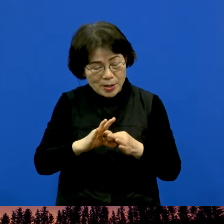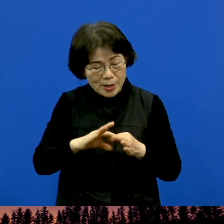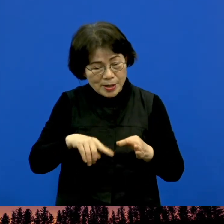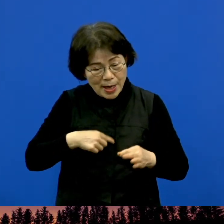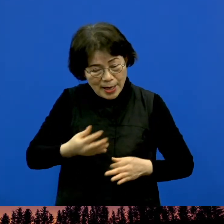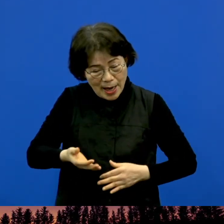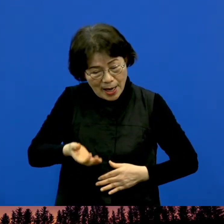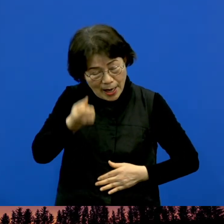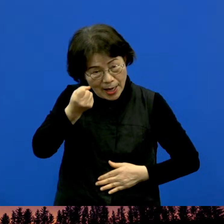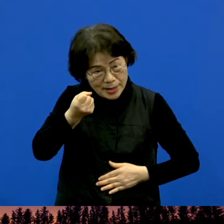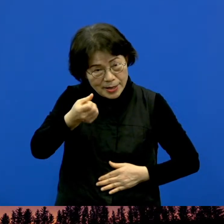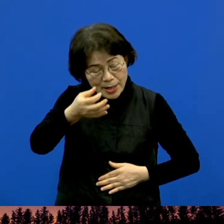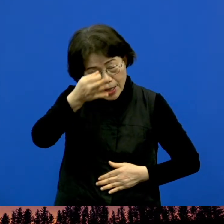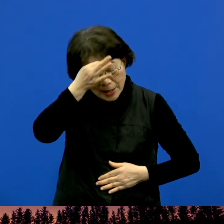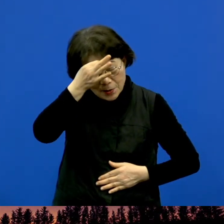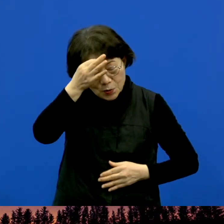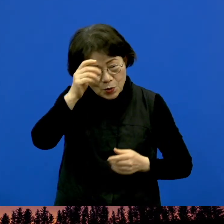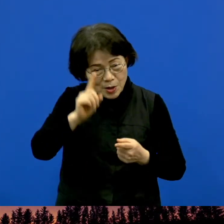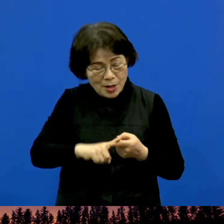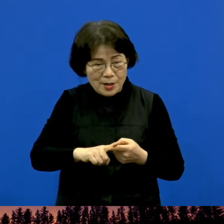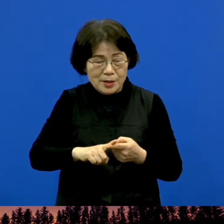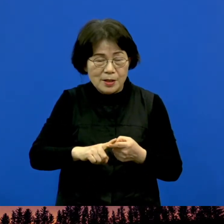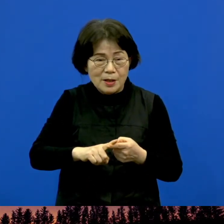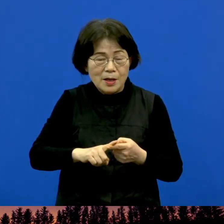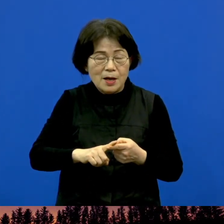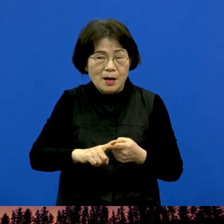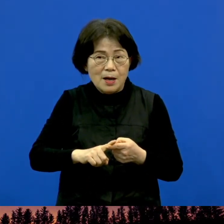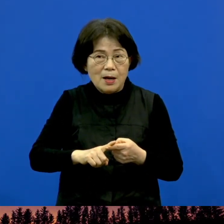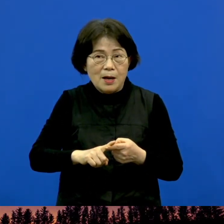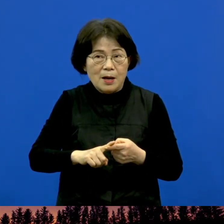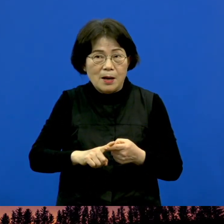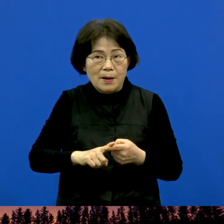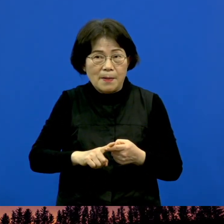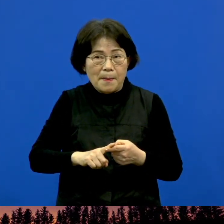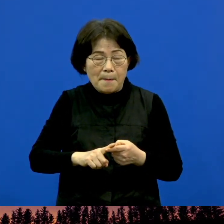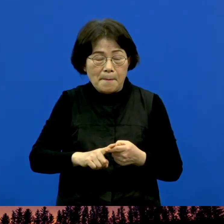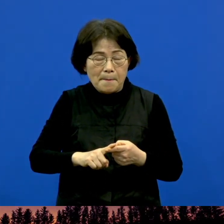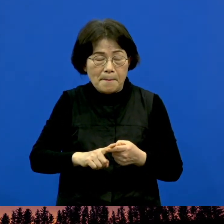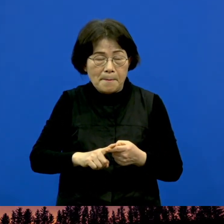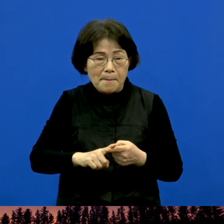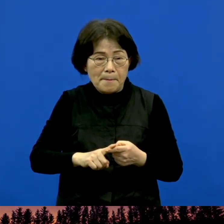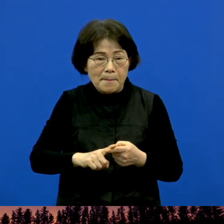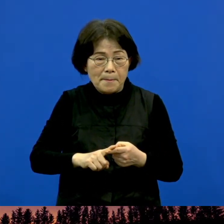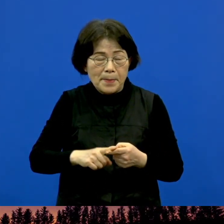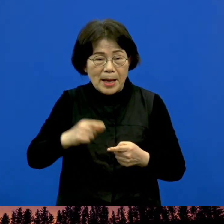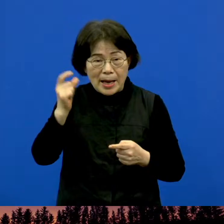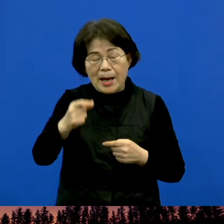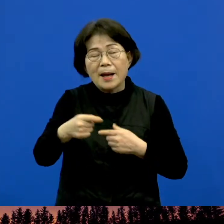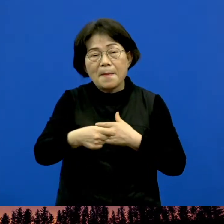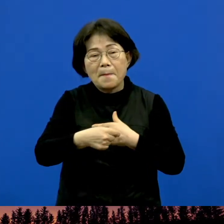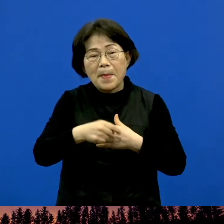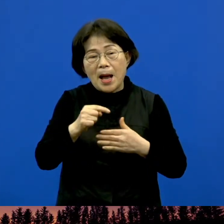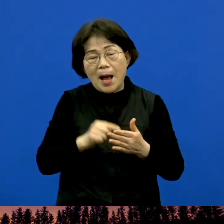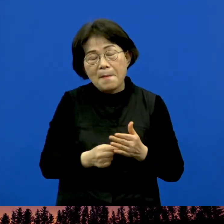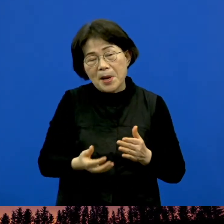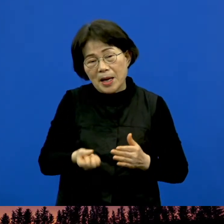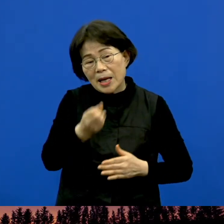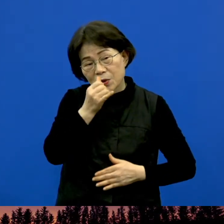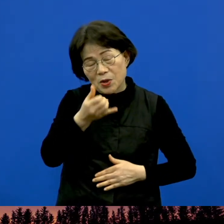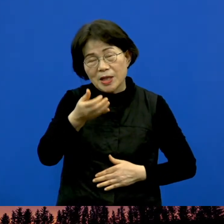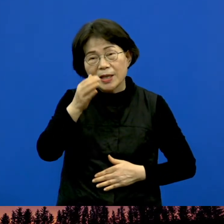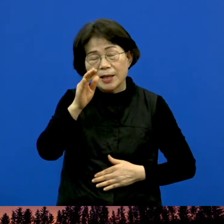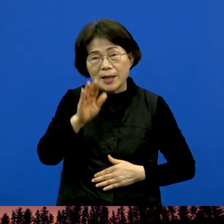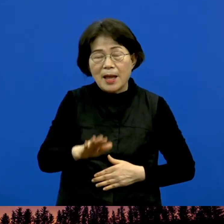가지고 있는 커리어에 대한 굉장히 강한 그런 독보적인 기술을 갖고 있는 사람이랑 더하죠. 굉장한 확신을 갖고